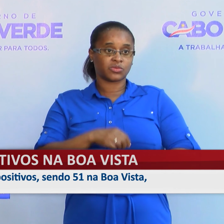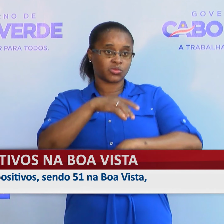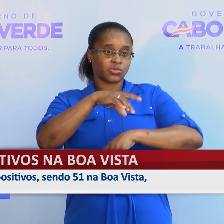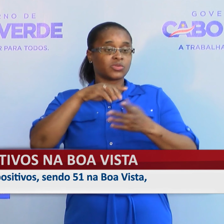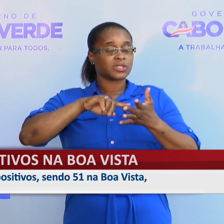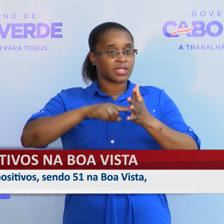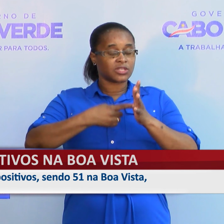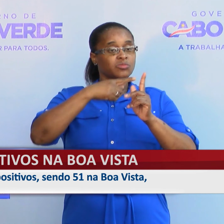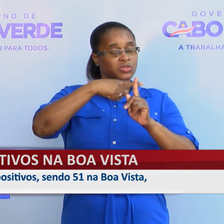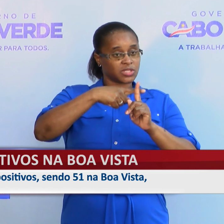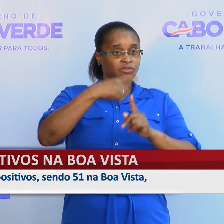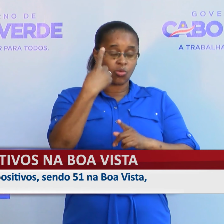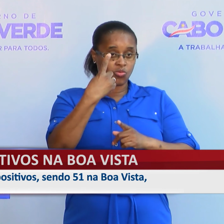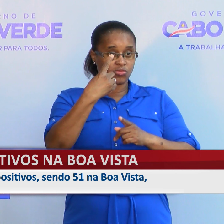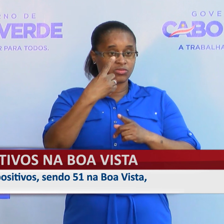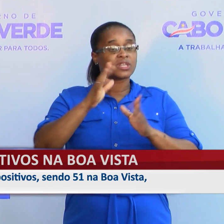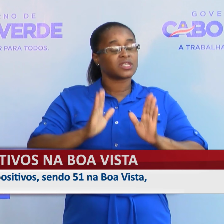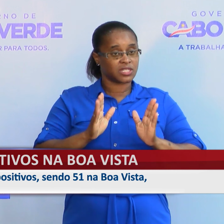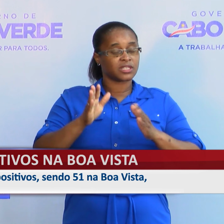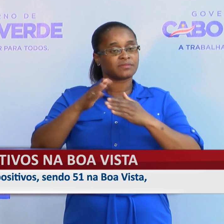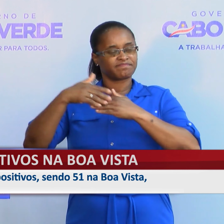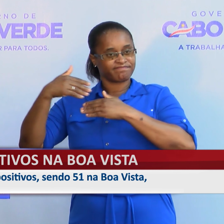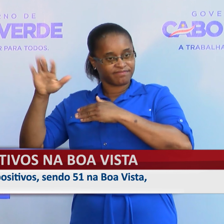já teve alta, isto é, já realizou